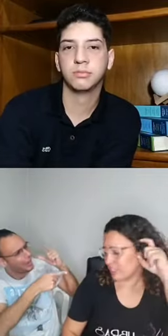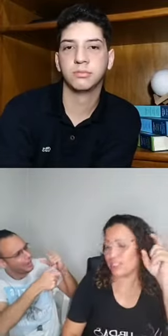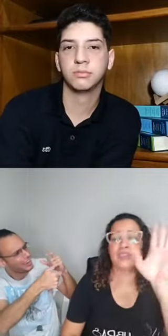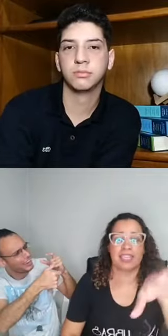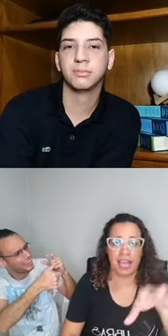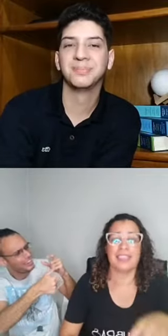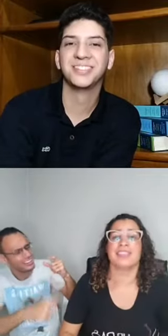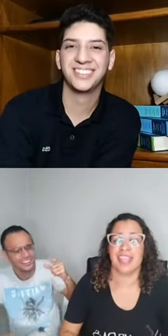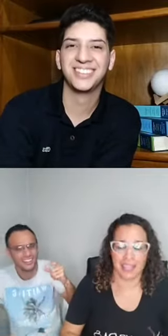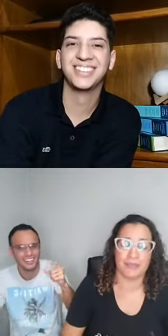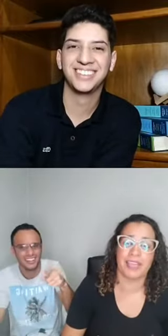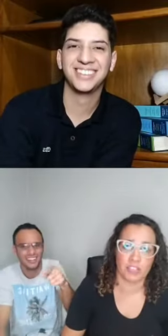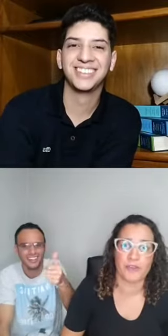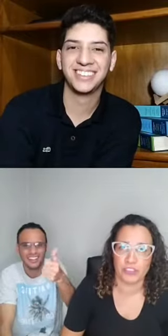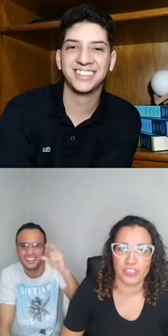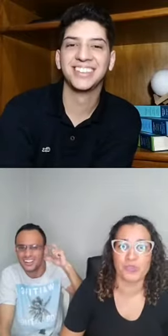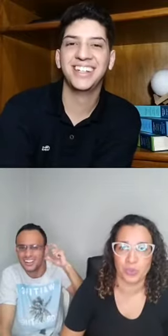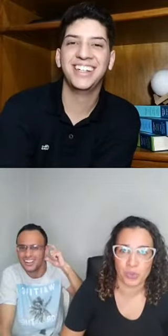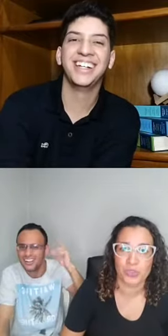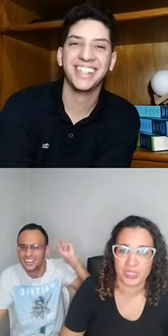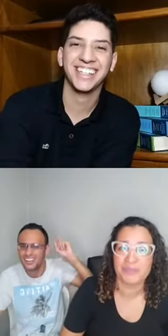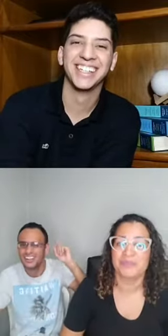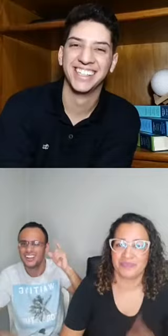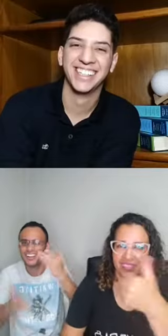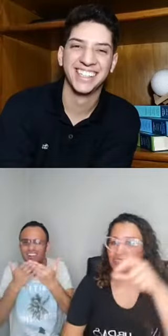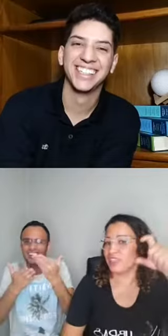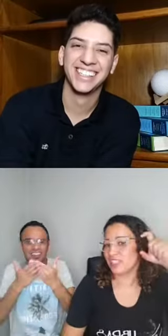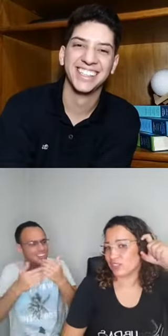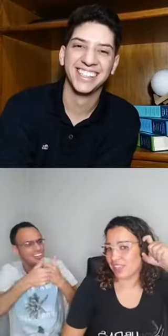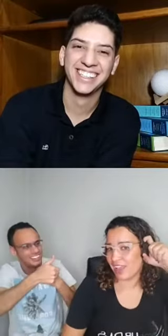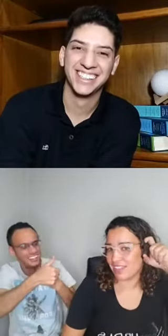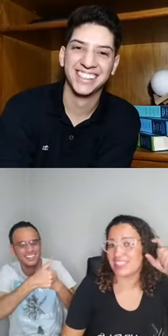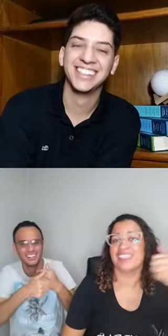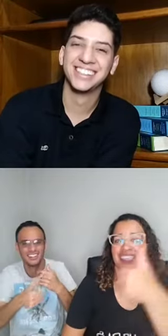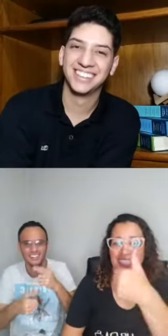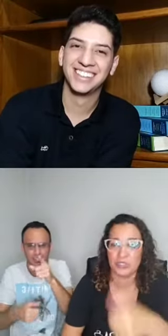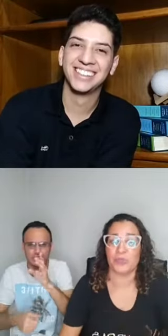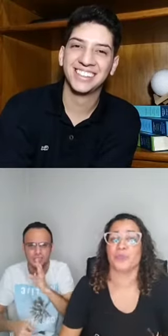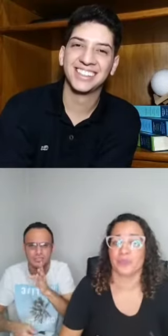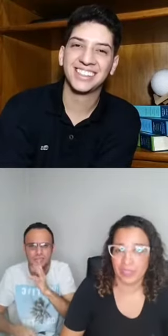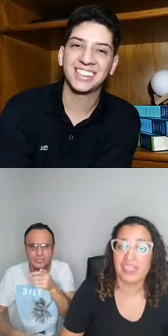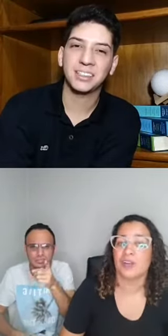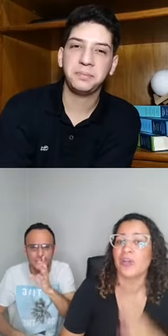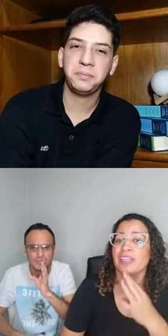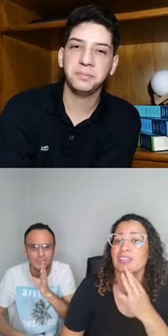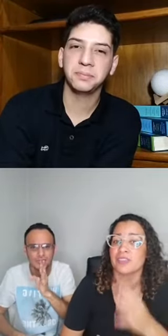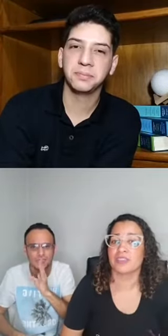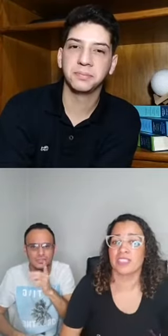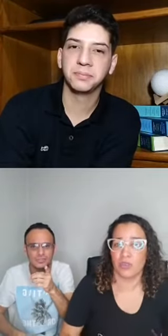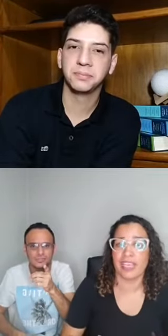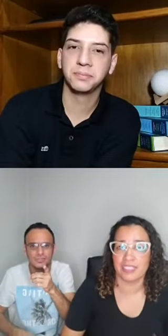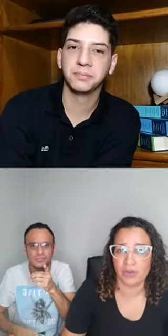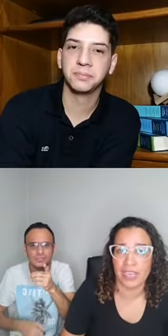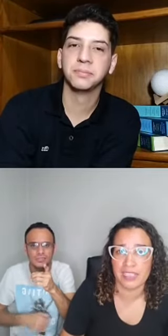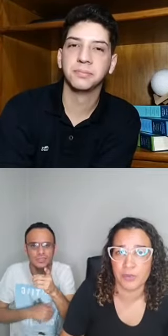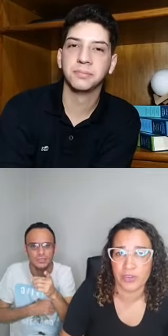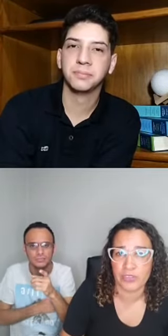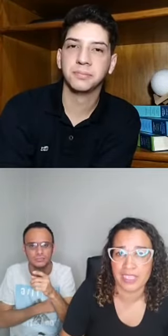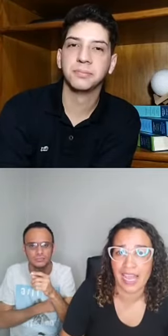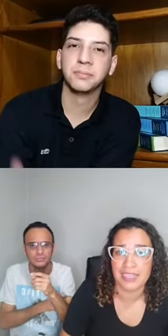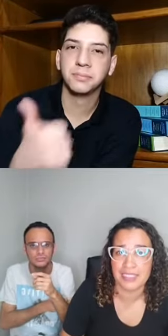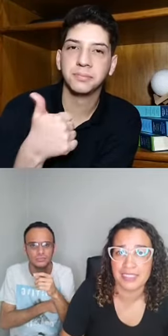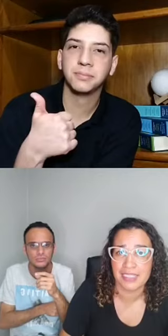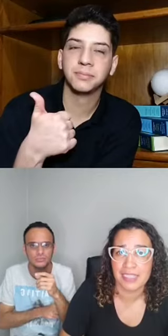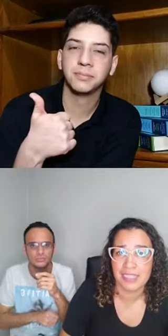Ah, Francisco Salles, tá. Porque nossos professores são surdos. Isso, Francisco Salles. Isso. Conheço. Vocês conhecem? Conhecem o